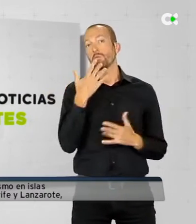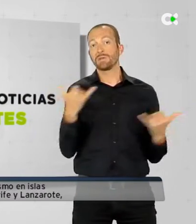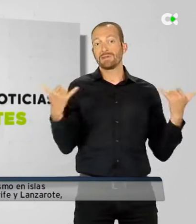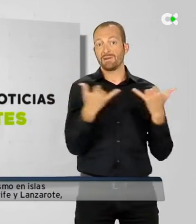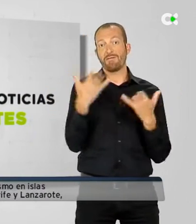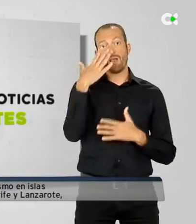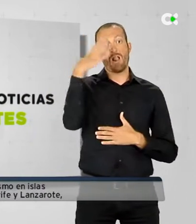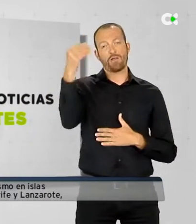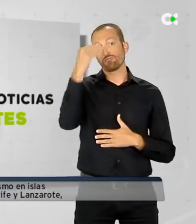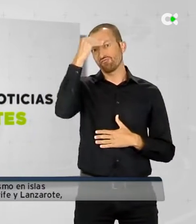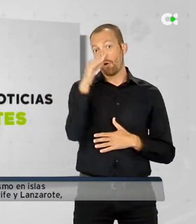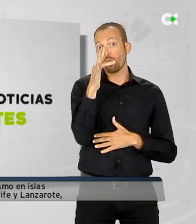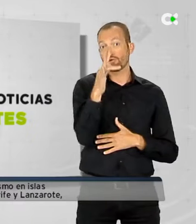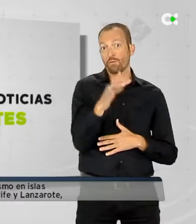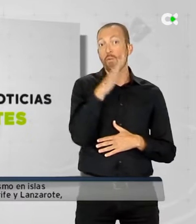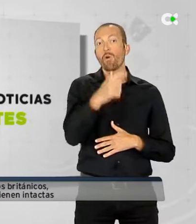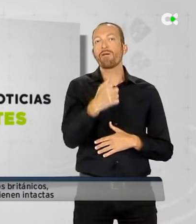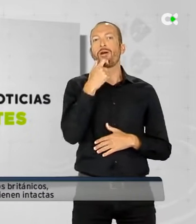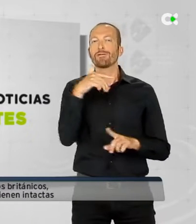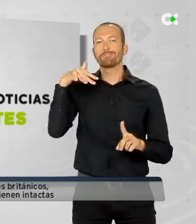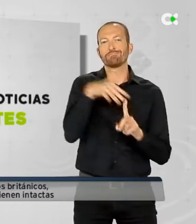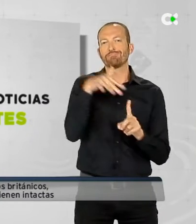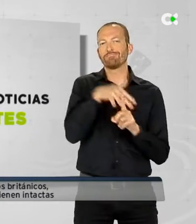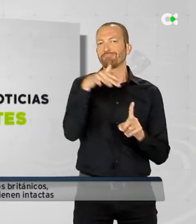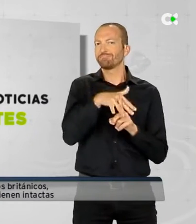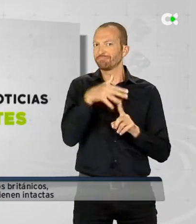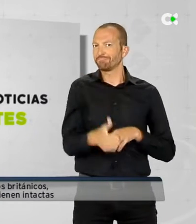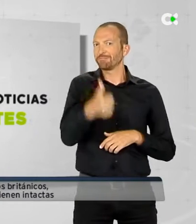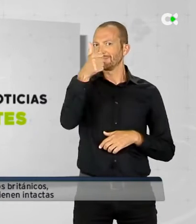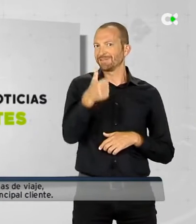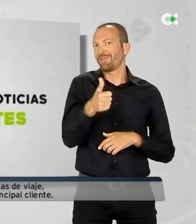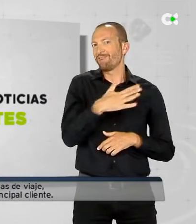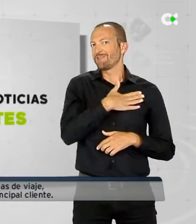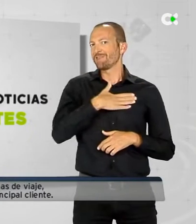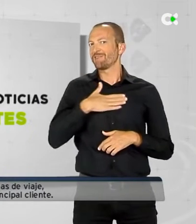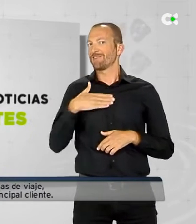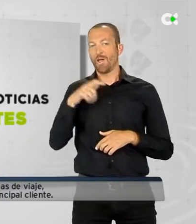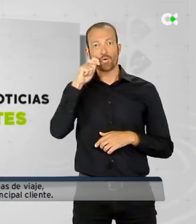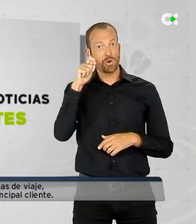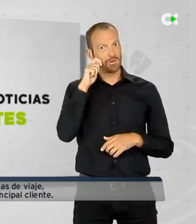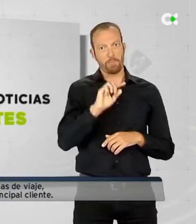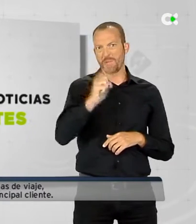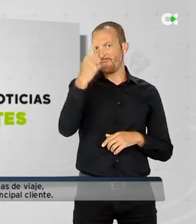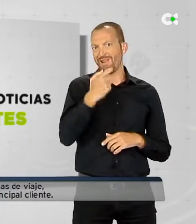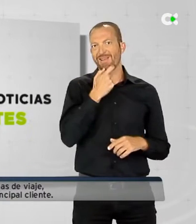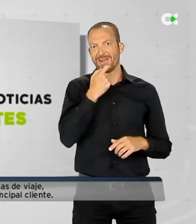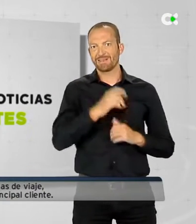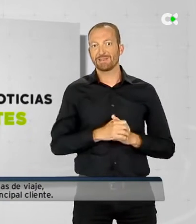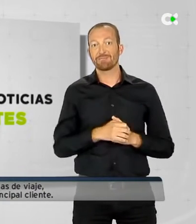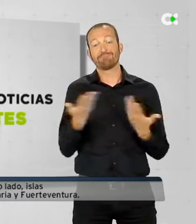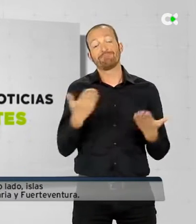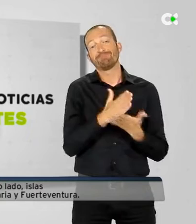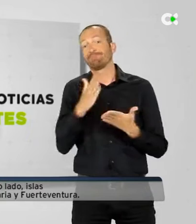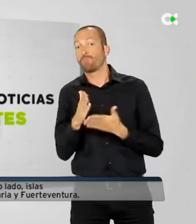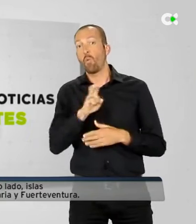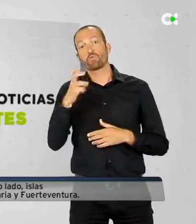en islas como Tenerife y Lanzarote, donde los británicos, que mantienen intactas las ganas de viaje, son el principal cliente. De otro